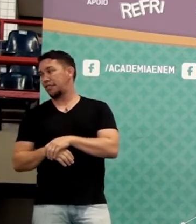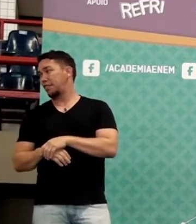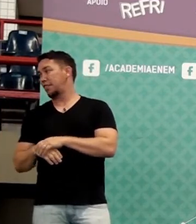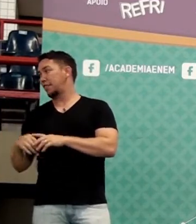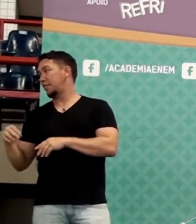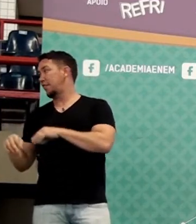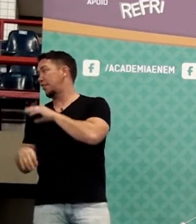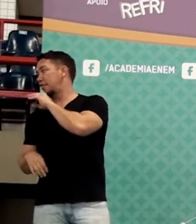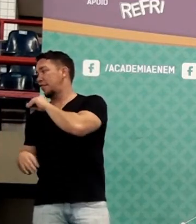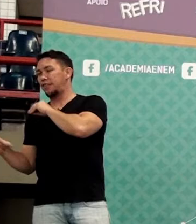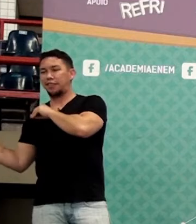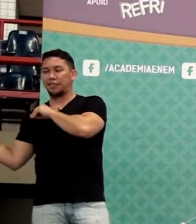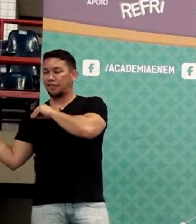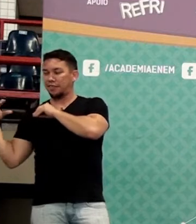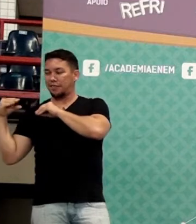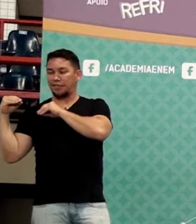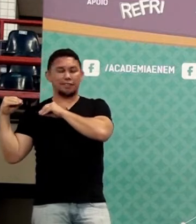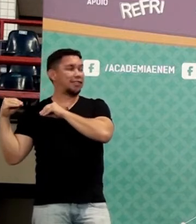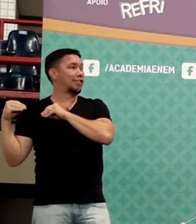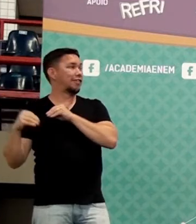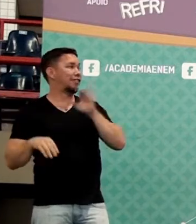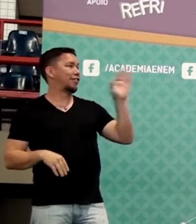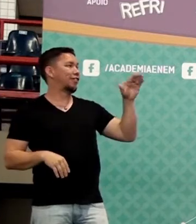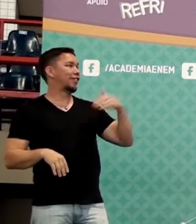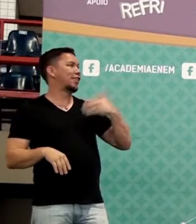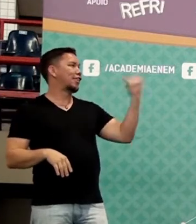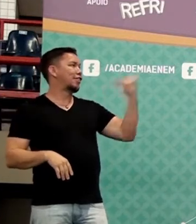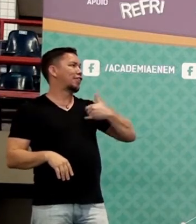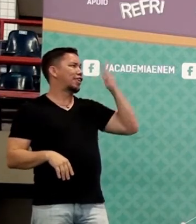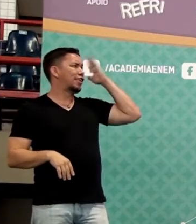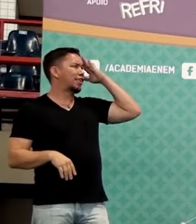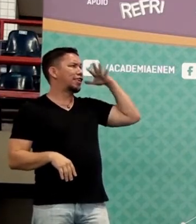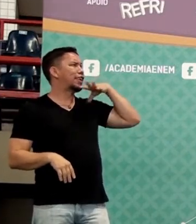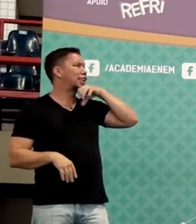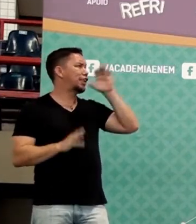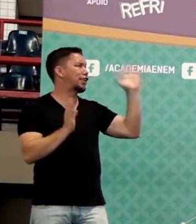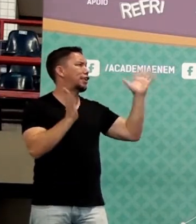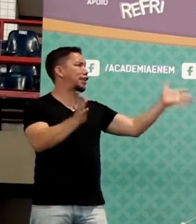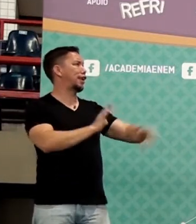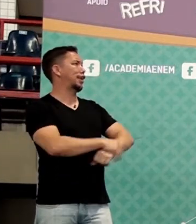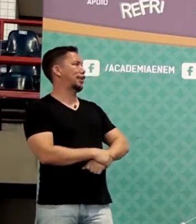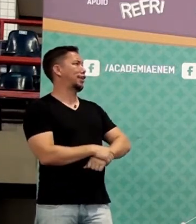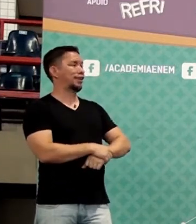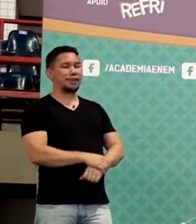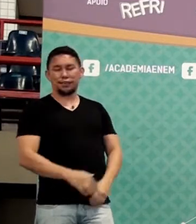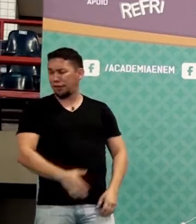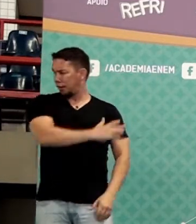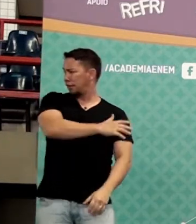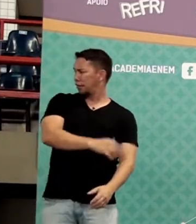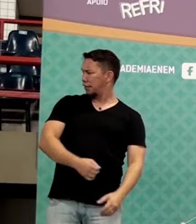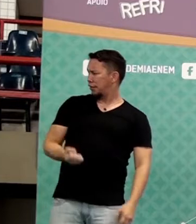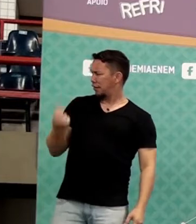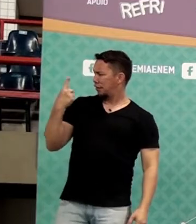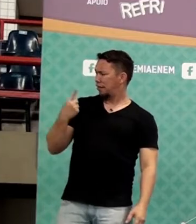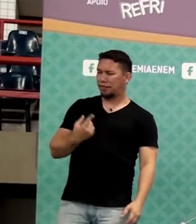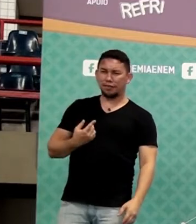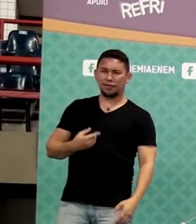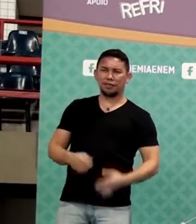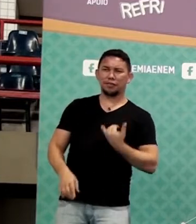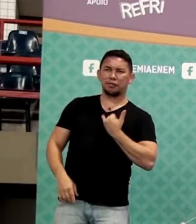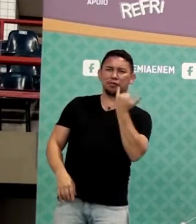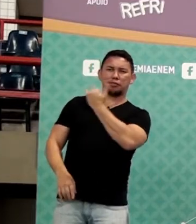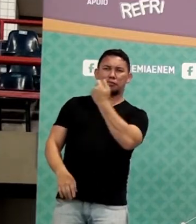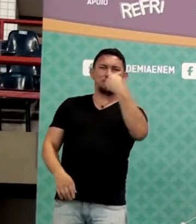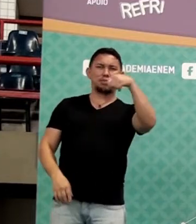a outra diz assim: mulher, não fala não que eu já entendi. Não precisa nem